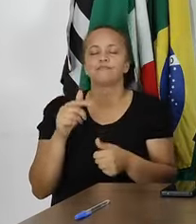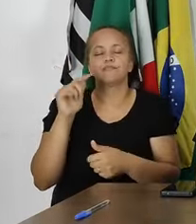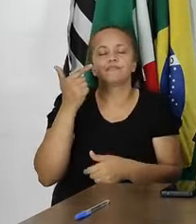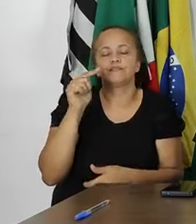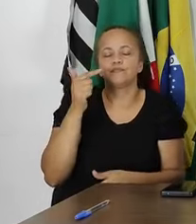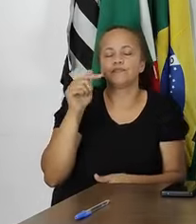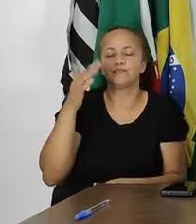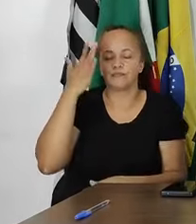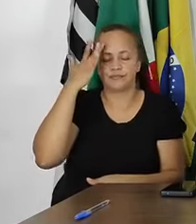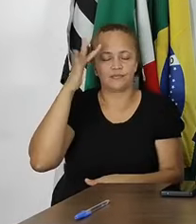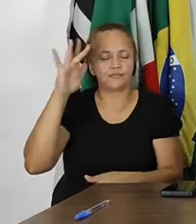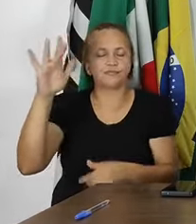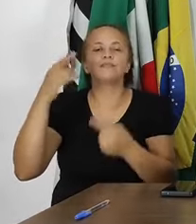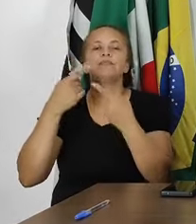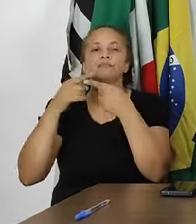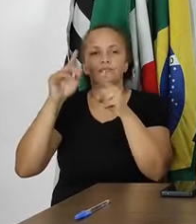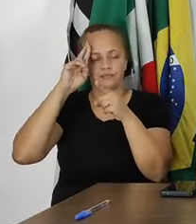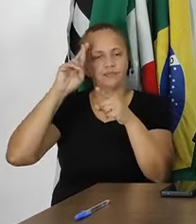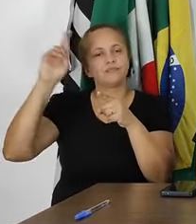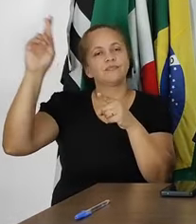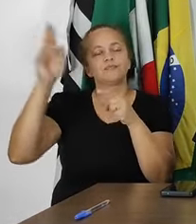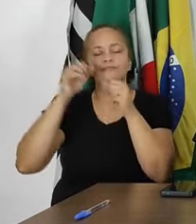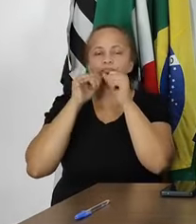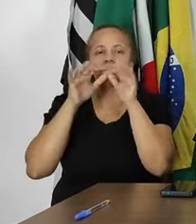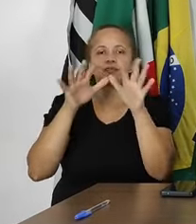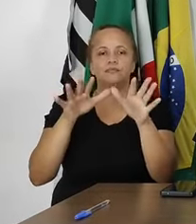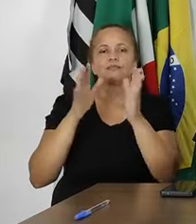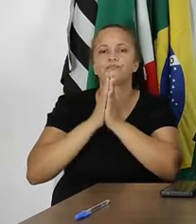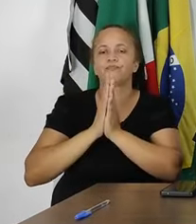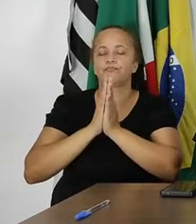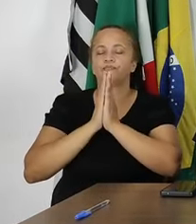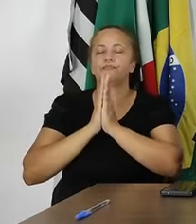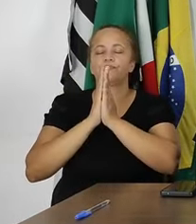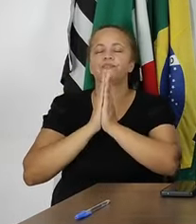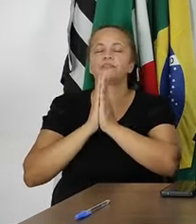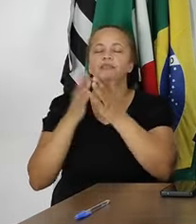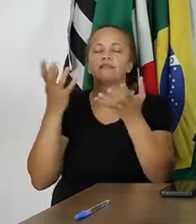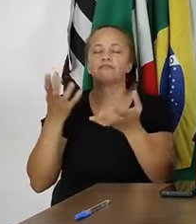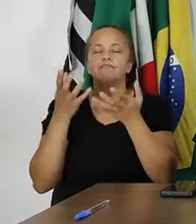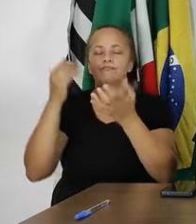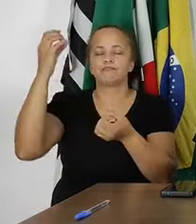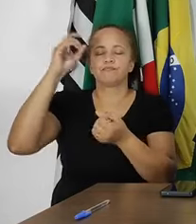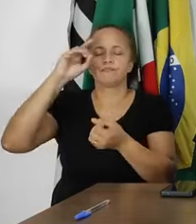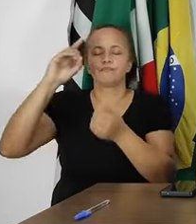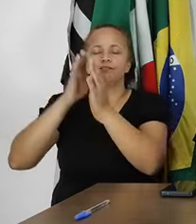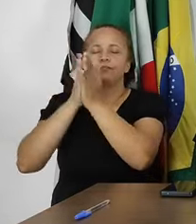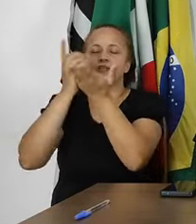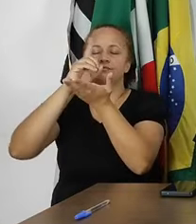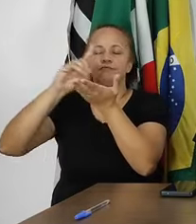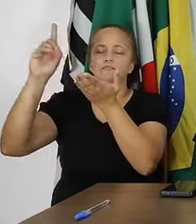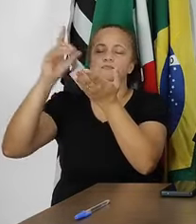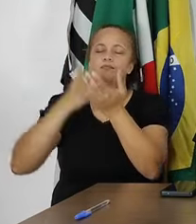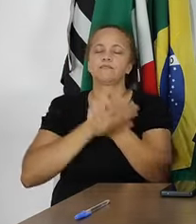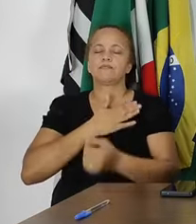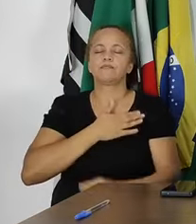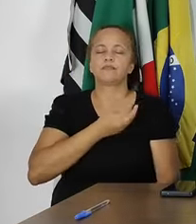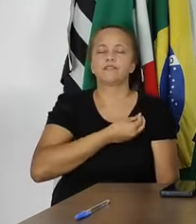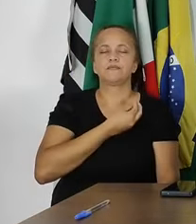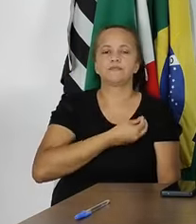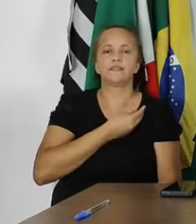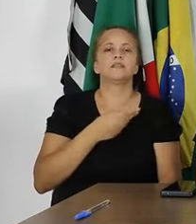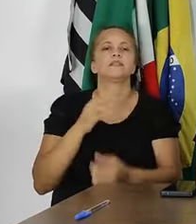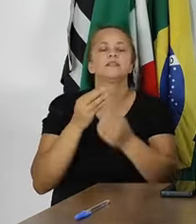são eternas. Eu oro, Pai, e tomo posse da revelação da Sua palavra sobre a minha vida, sobre a vida dos meus irmãos, em nome